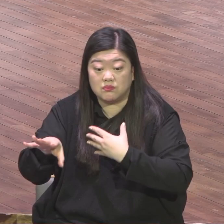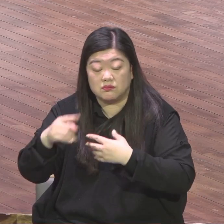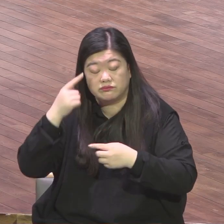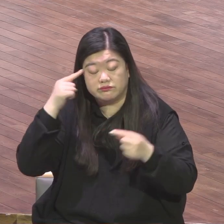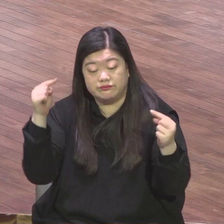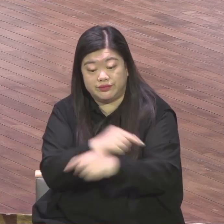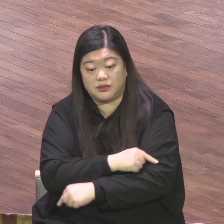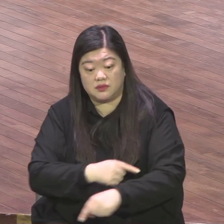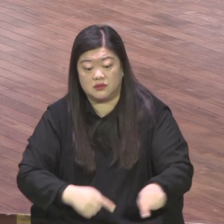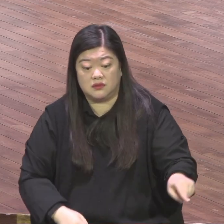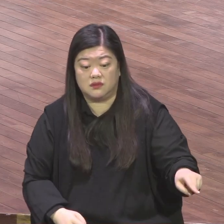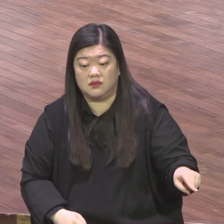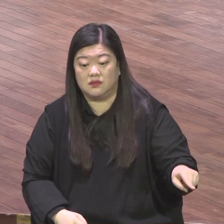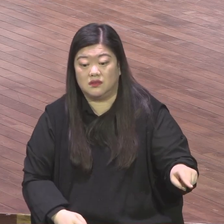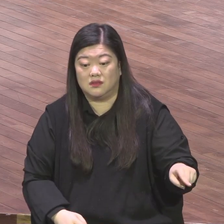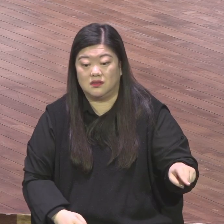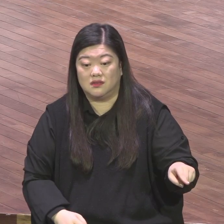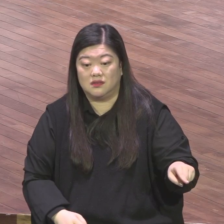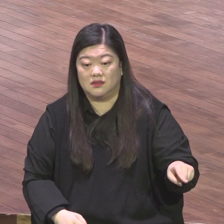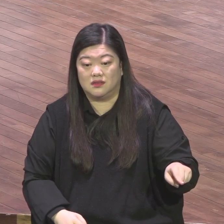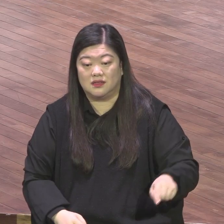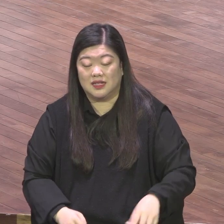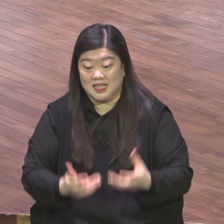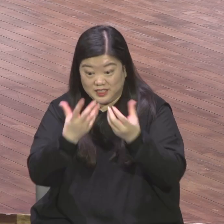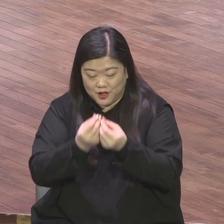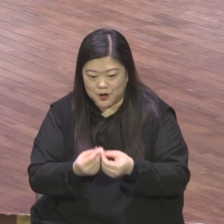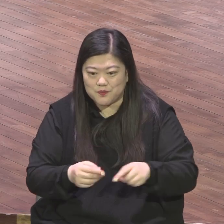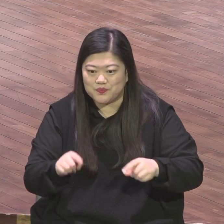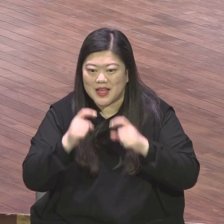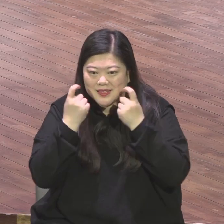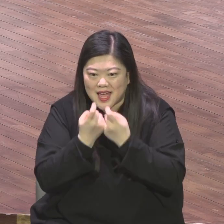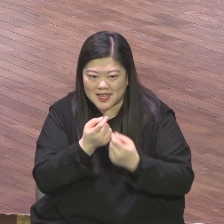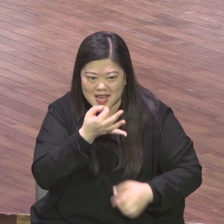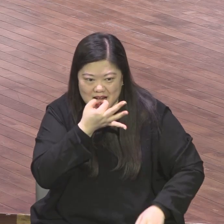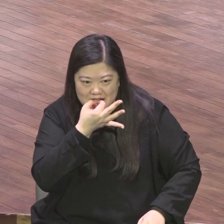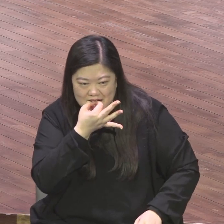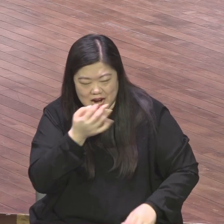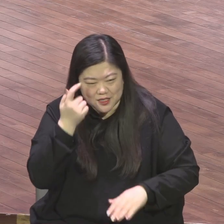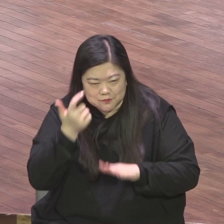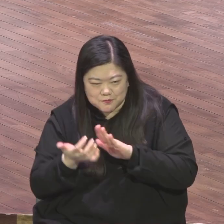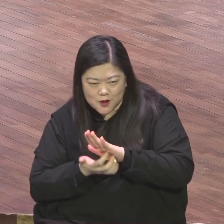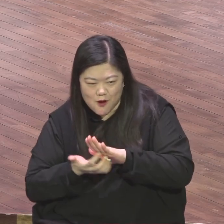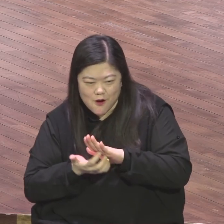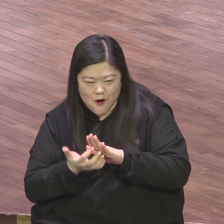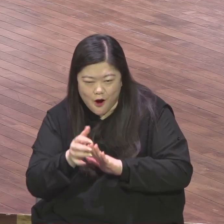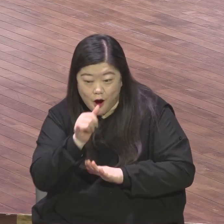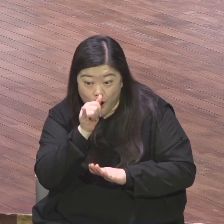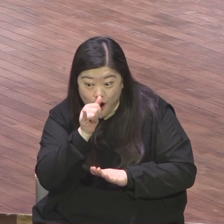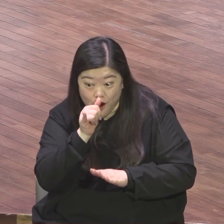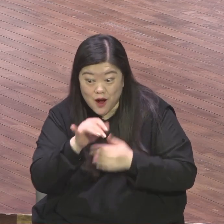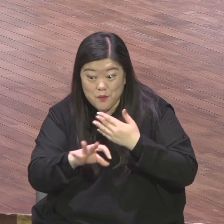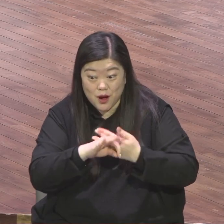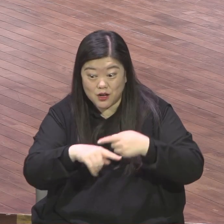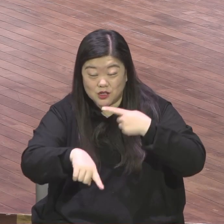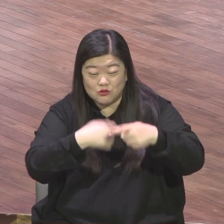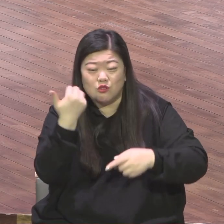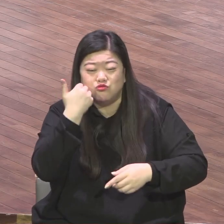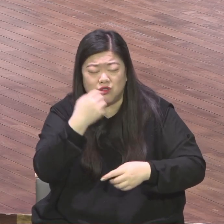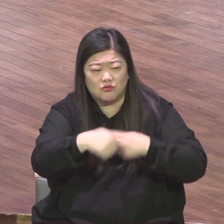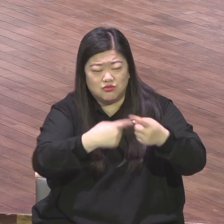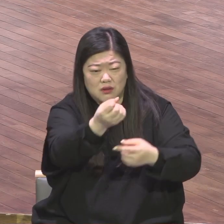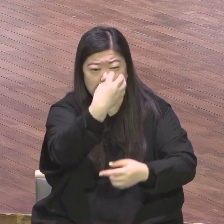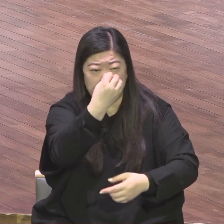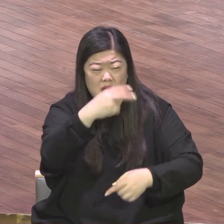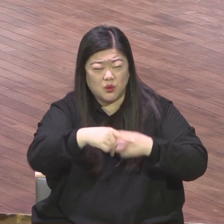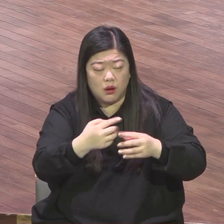사람이요 이렇게 생각 속에 잡혀있는 동기가 있으면요 아무리 신령한 말씀을 아무리 능력 있는 말씀